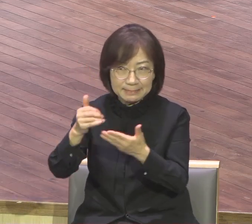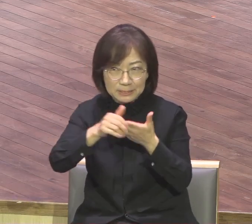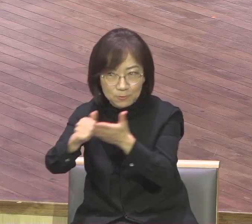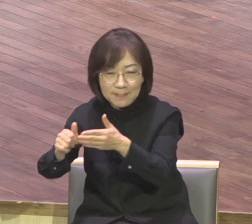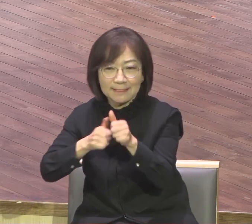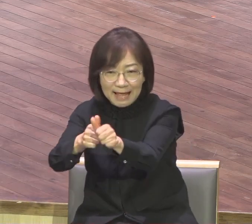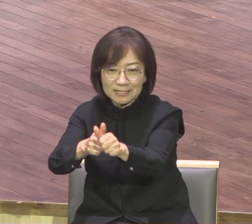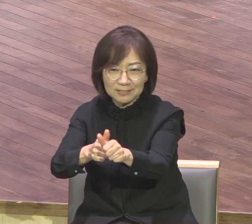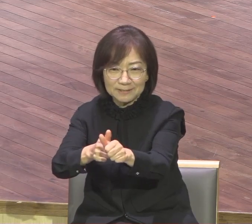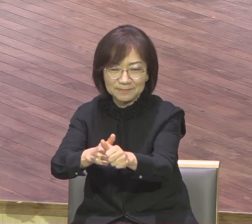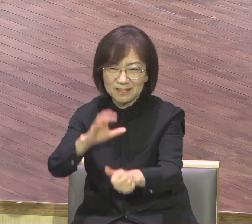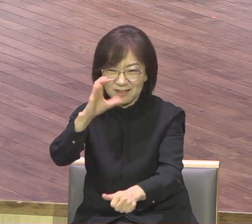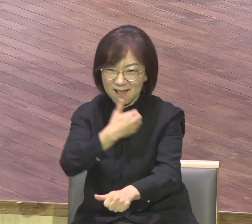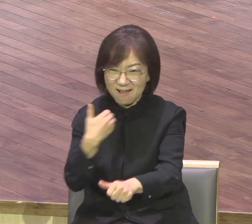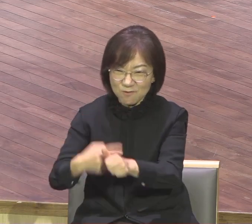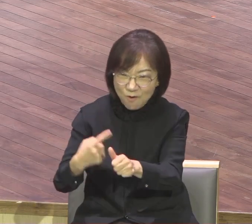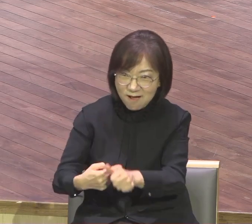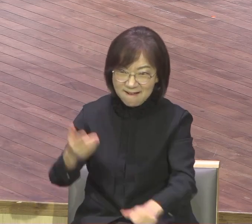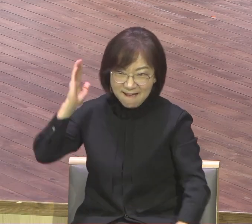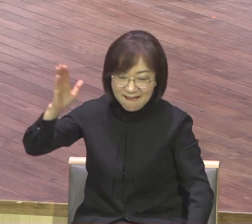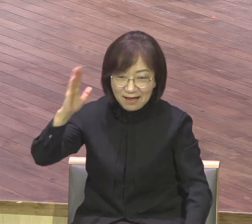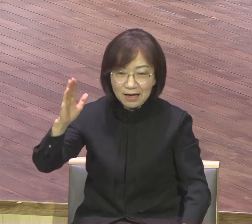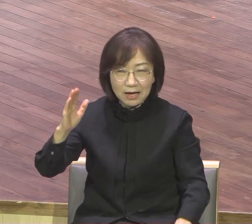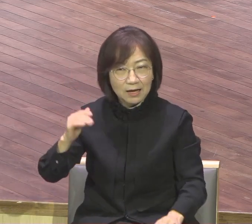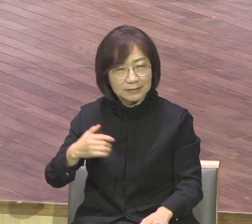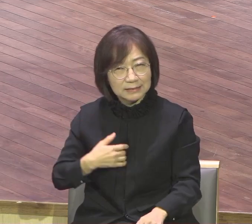Voy a ser guiado por el Espíritu Santo.